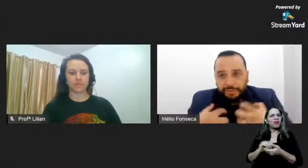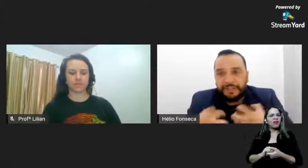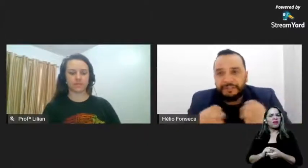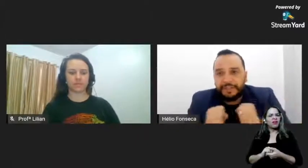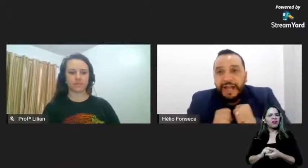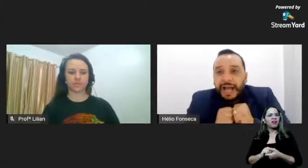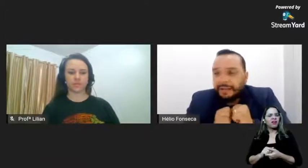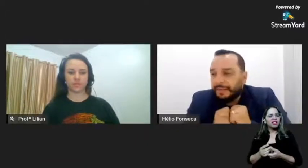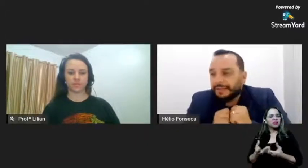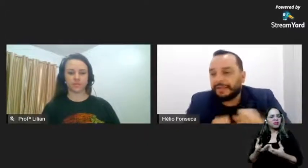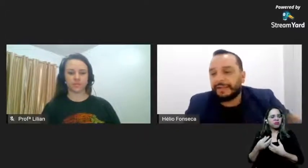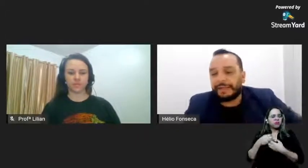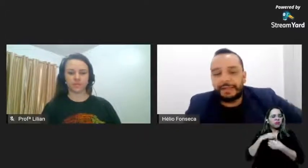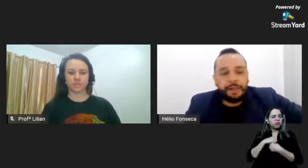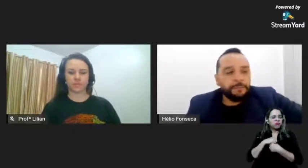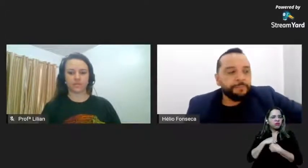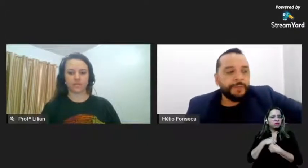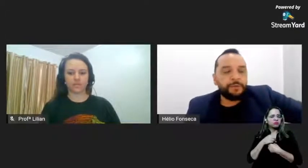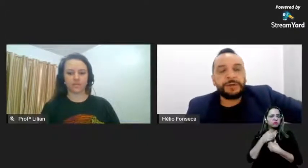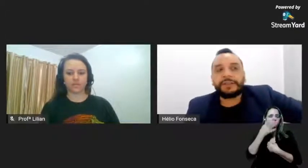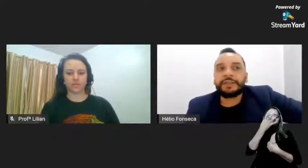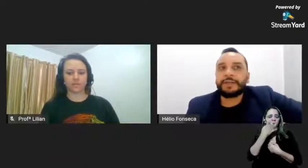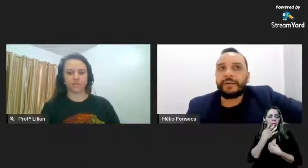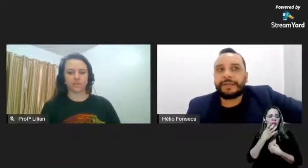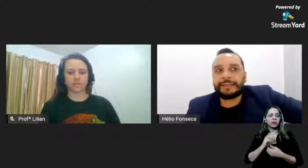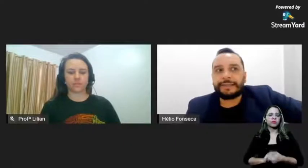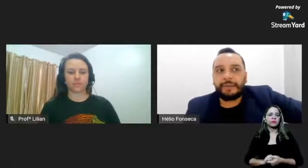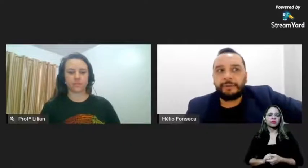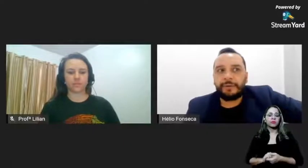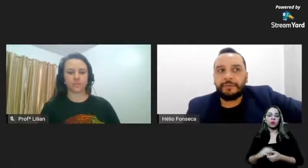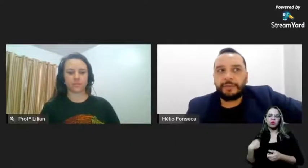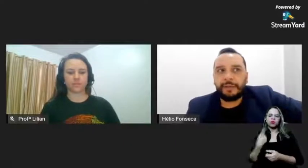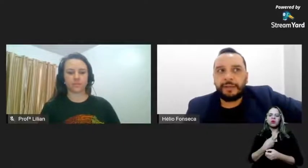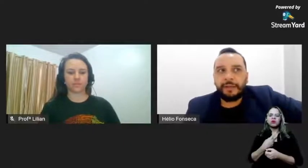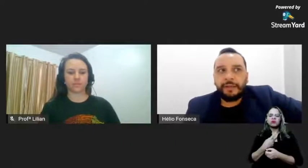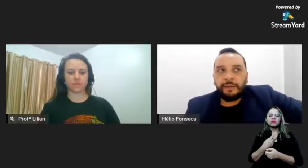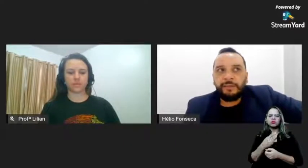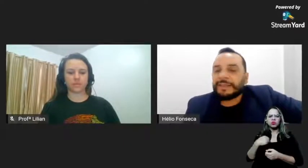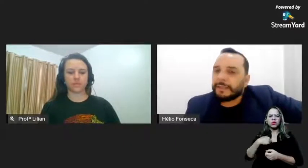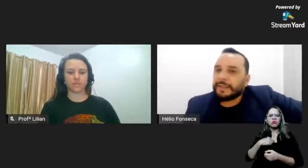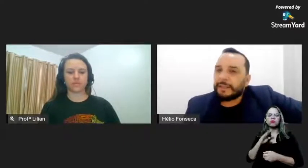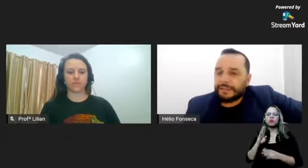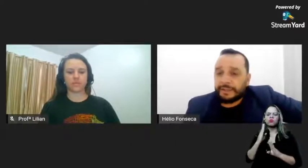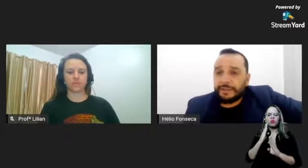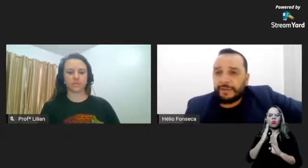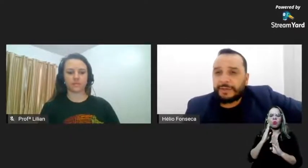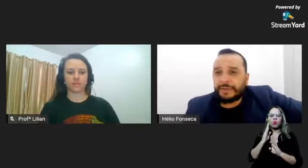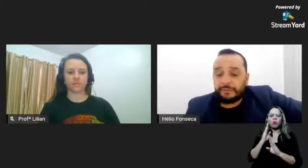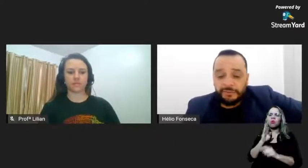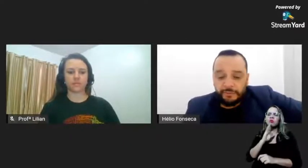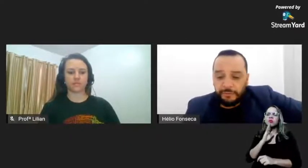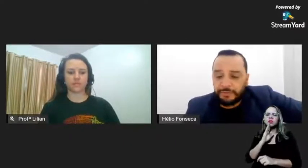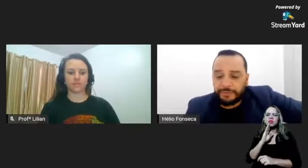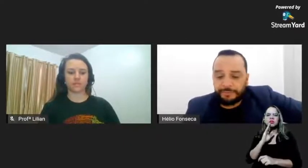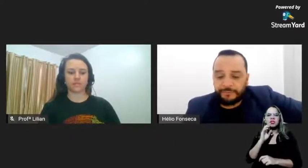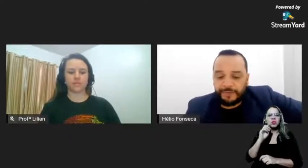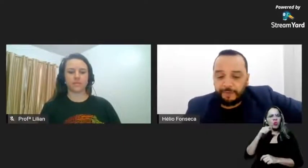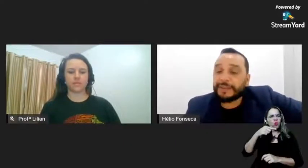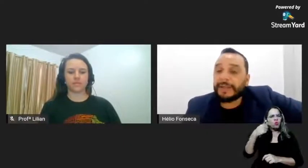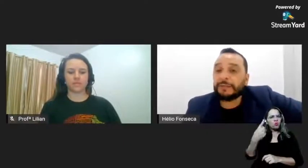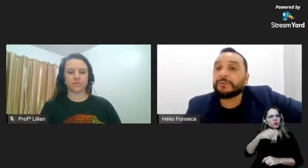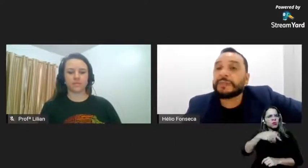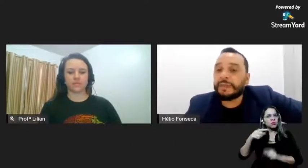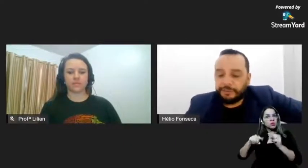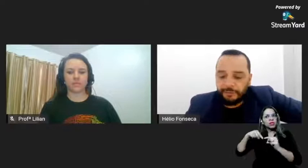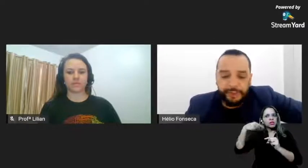tornar uma pessoa mais fechada, mais na dele. E quando a gente se conheceu, eu lembro que uma semana depois que a gente se conheceu, nós fomos fazer